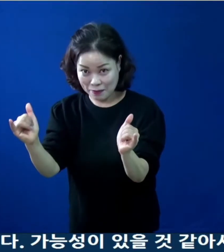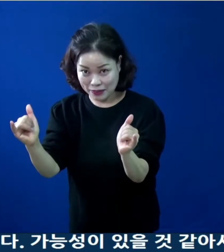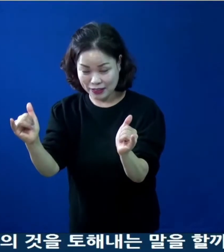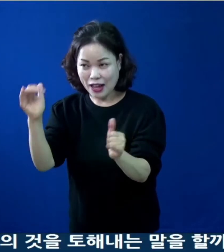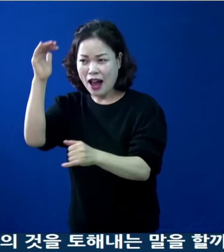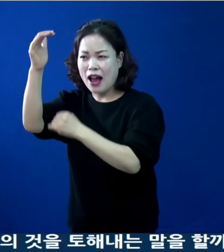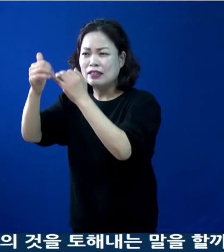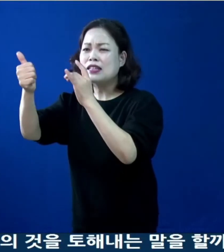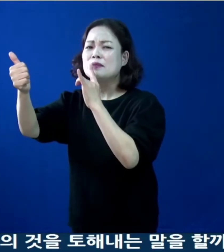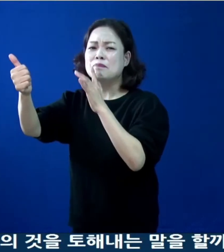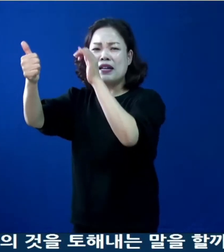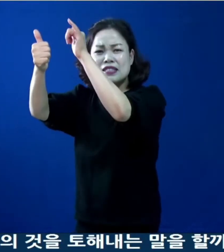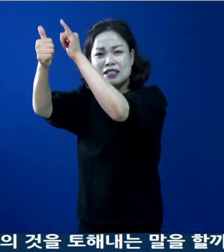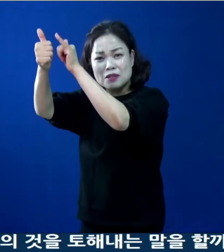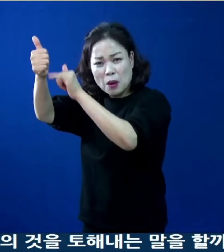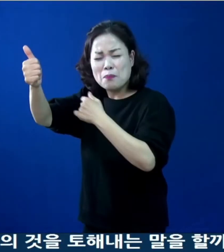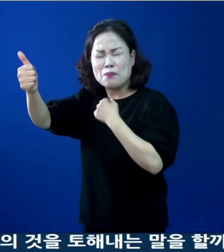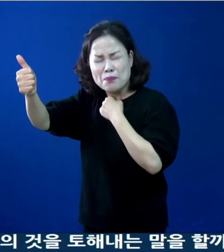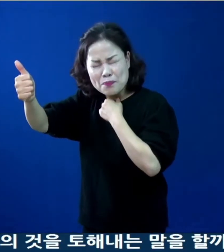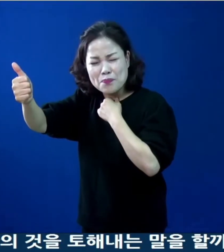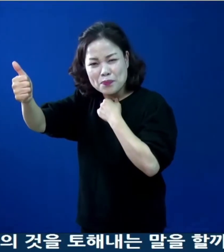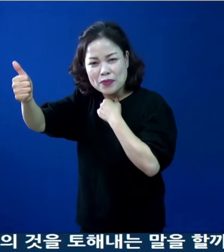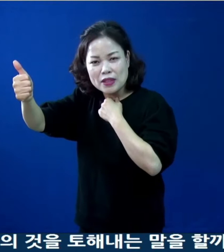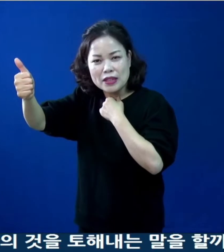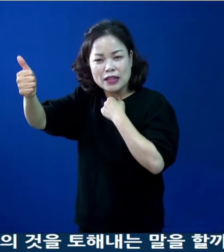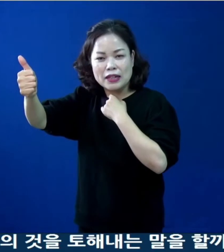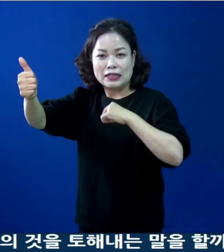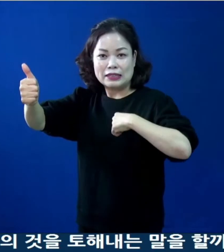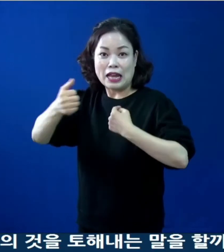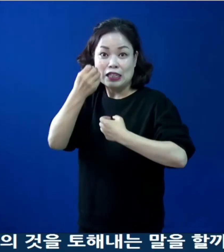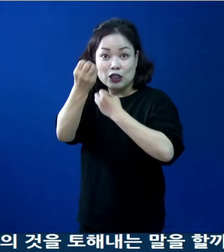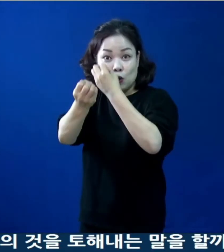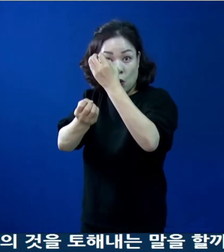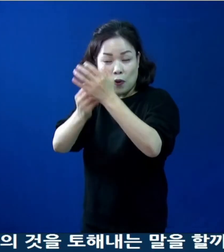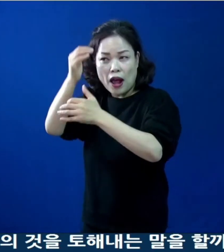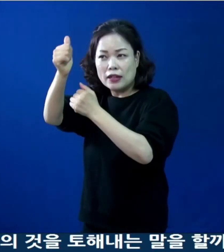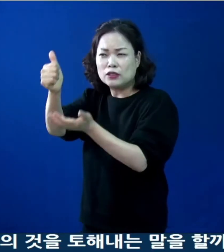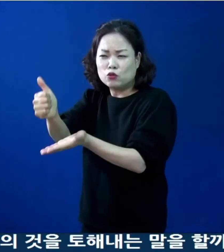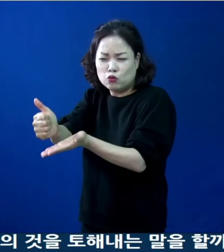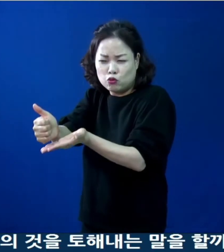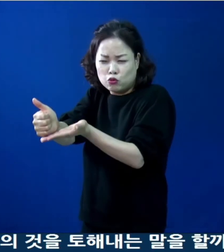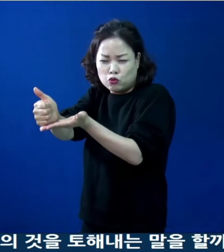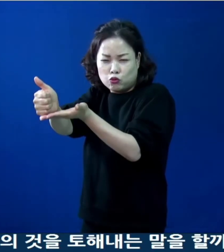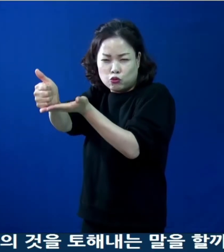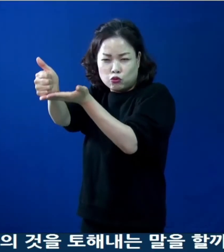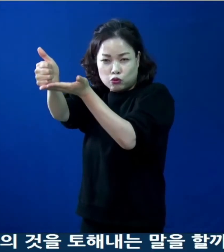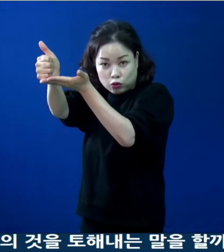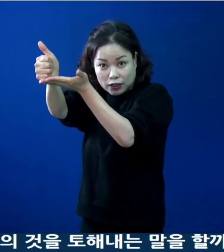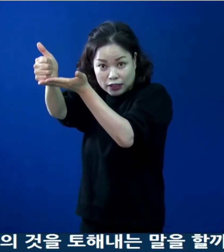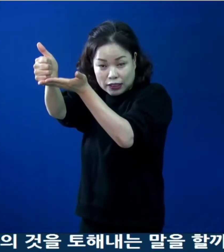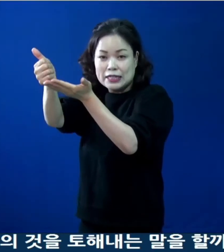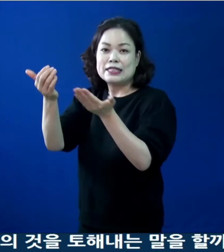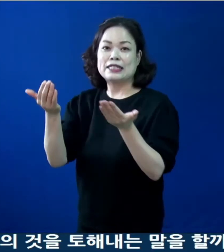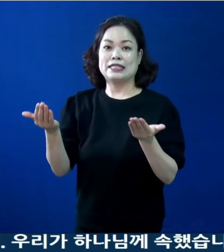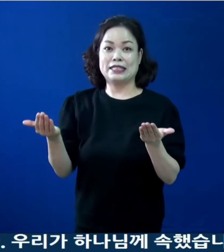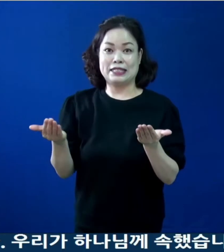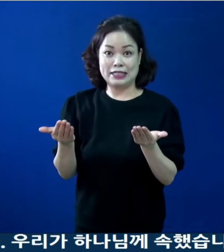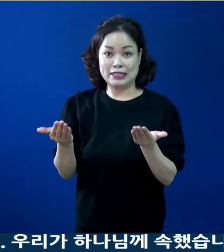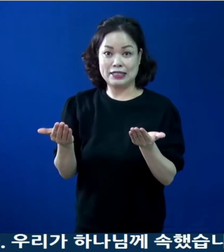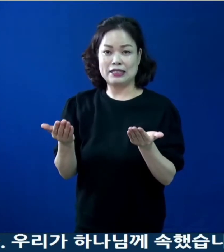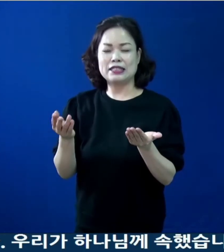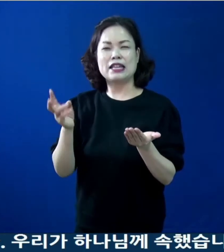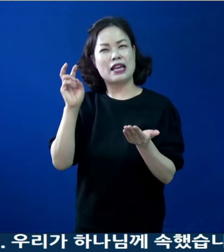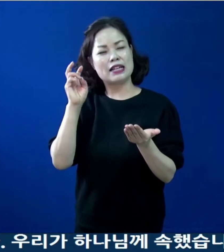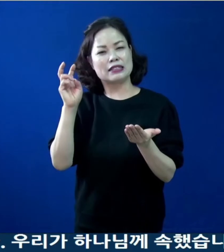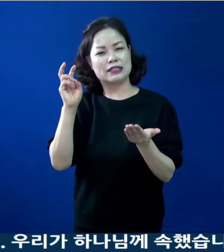하나님만을 섬기겠습니다 라는 자기 고백과 하나님을 높이는 그 일을 했을